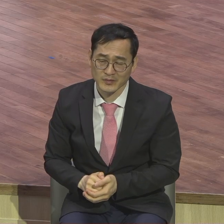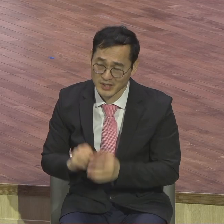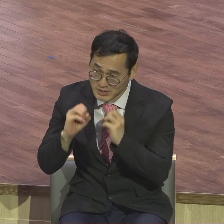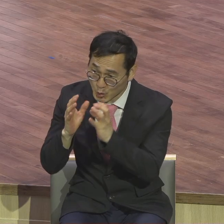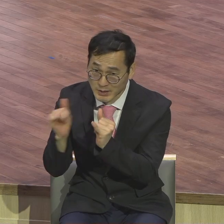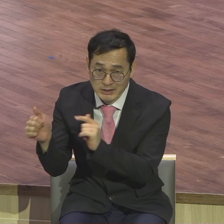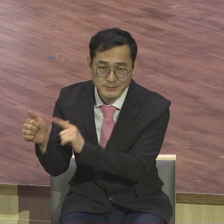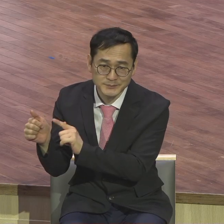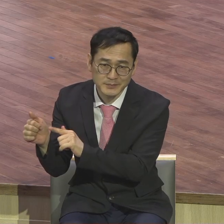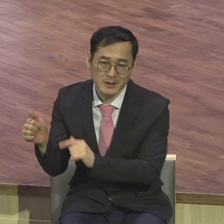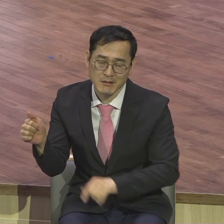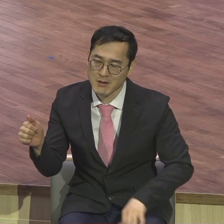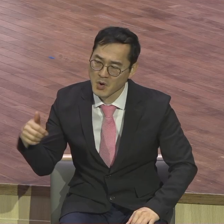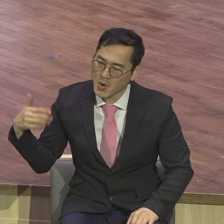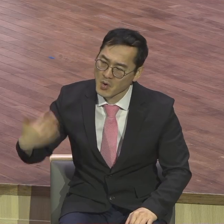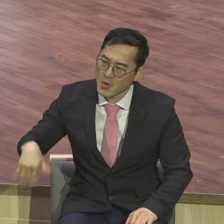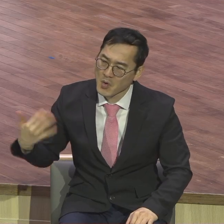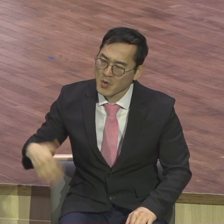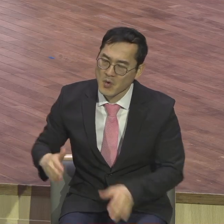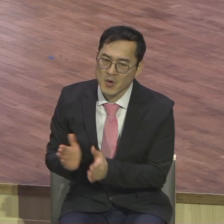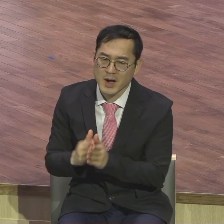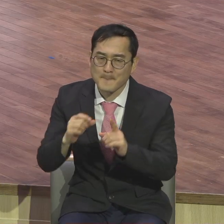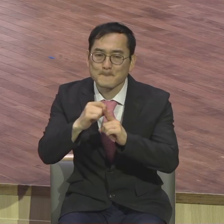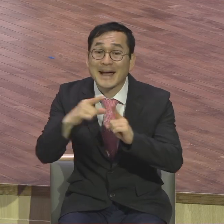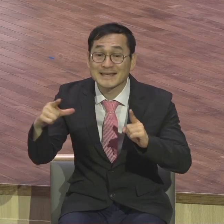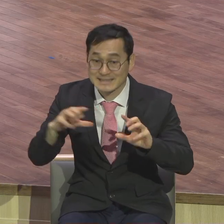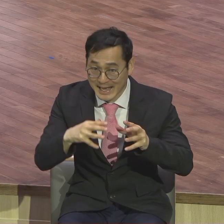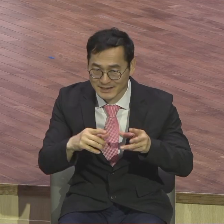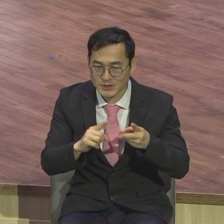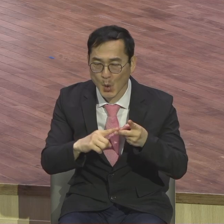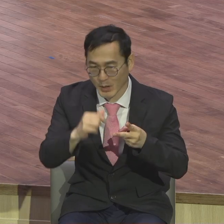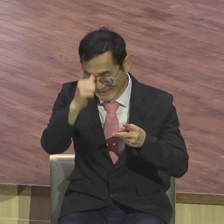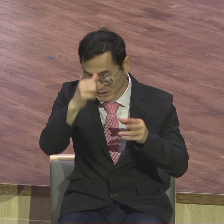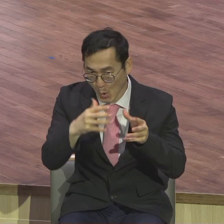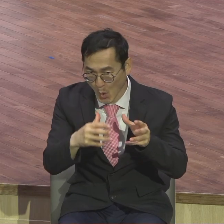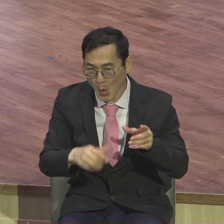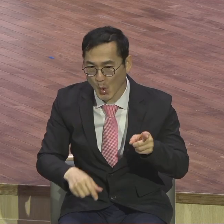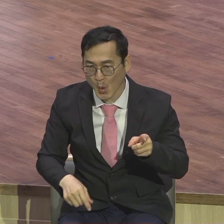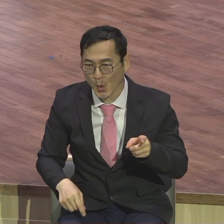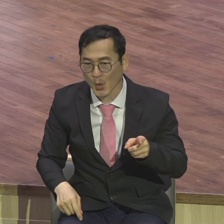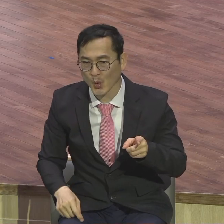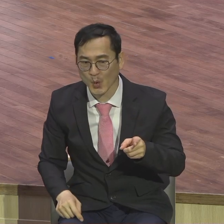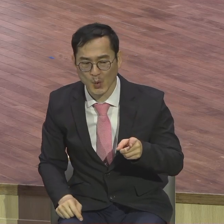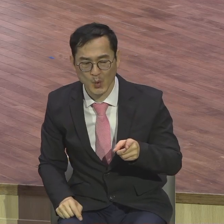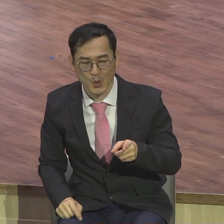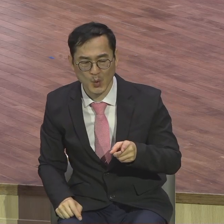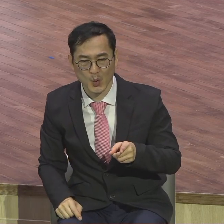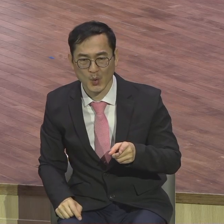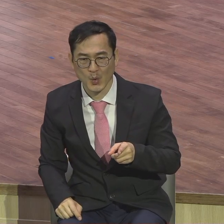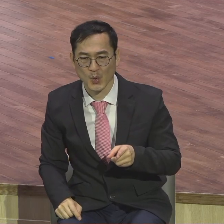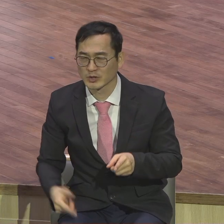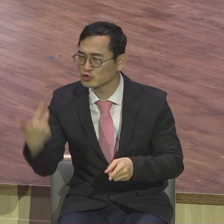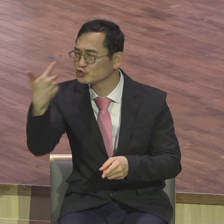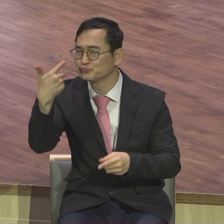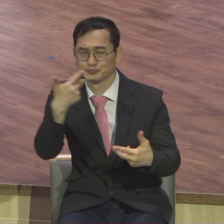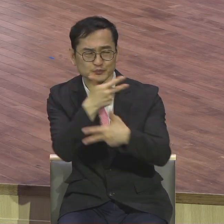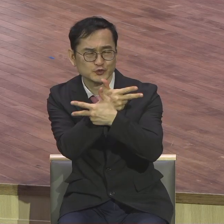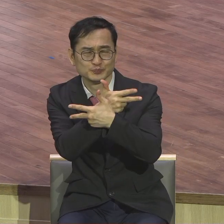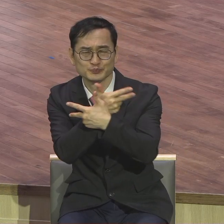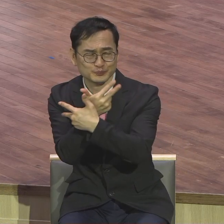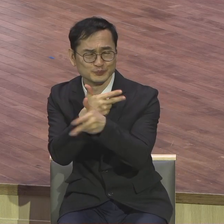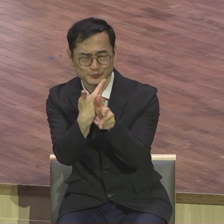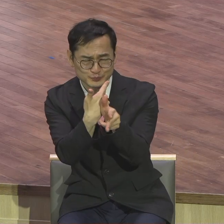저 파키스탄 저 인도 못 가니까 줌 가지고 다 전두학교 신학교 다 해요.